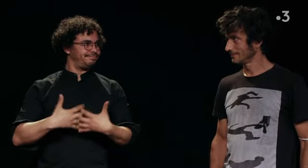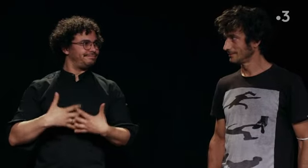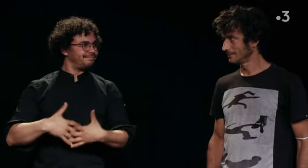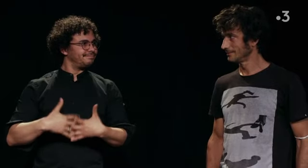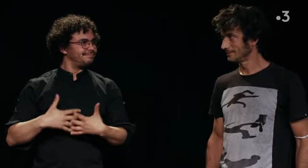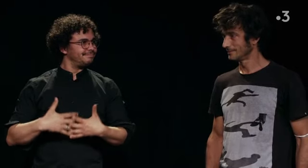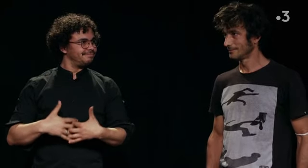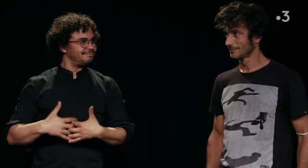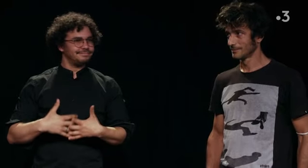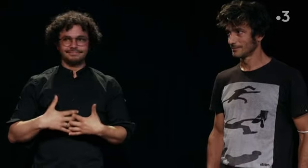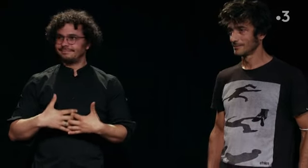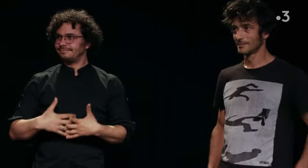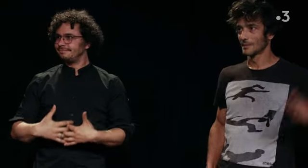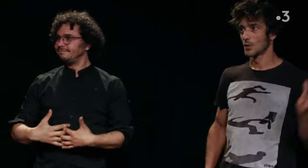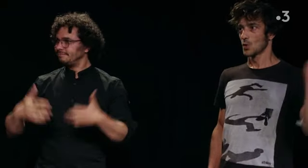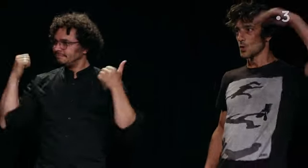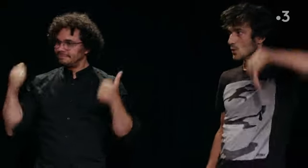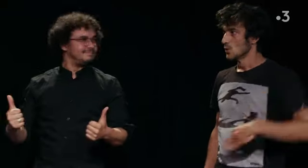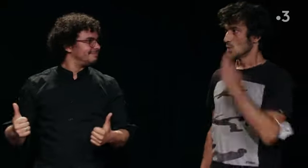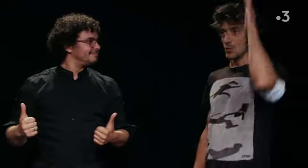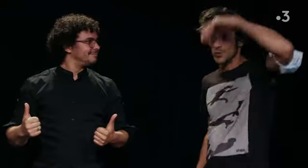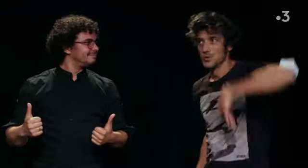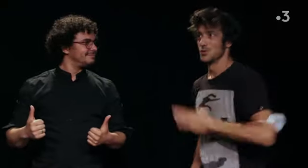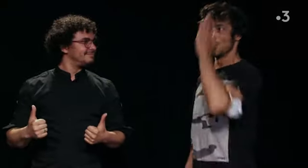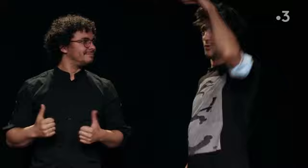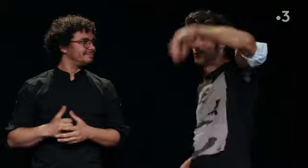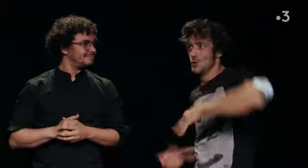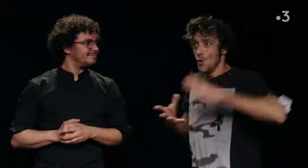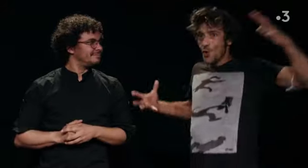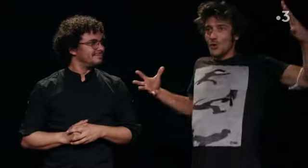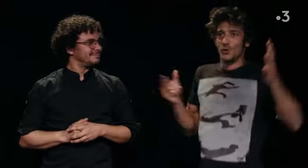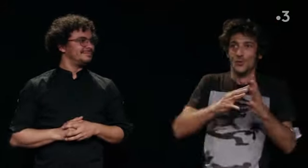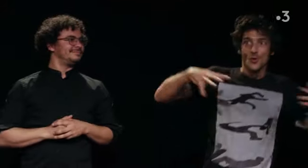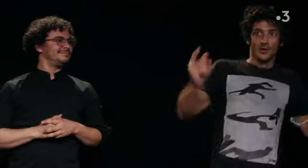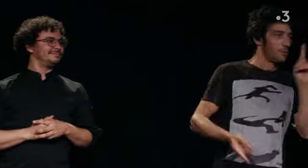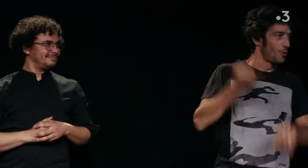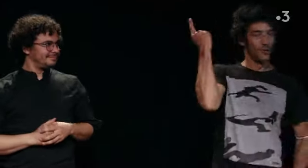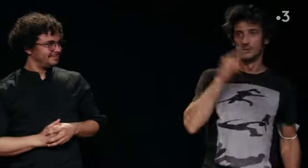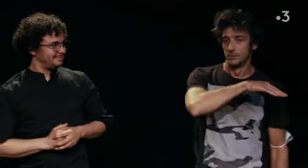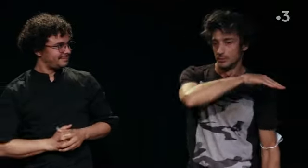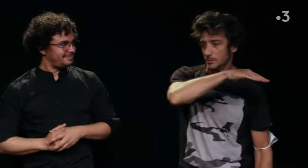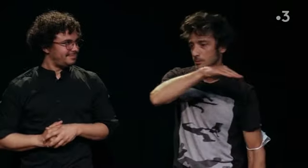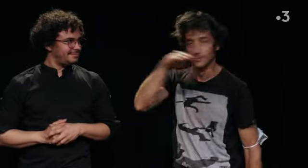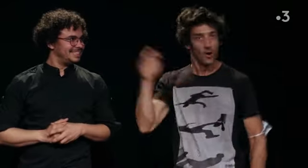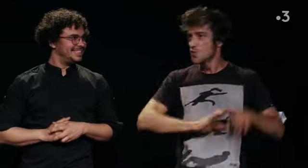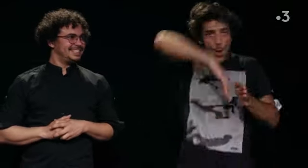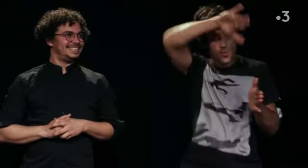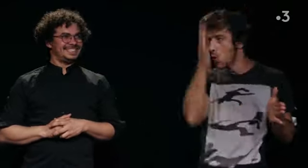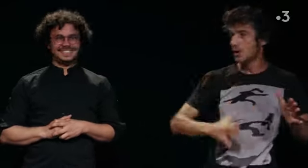l'action. Oui, du contraste, de la profondeur. Pas quelque chose de plat, de linéaire. Non, non, non.